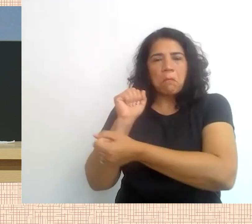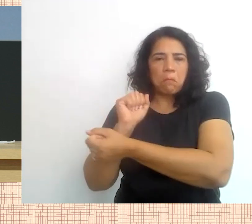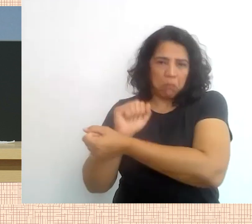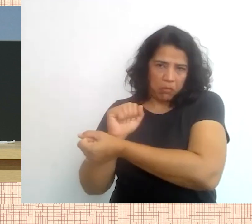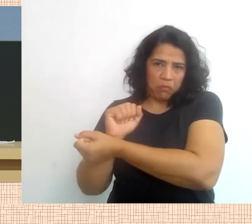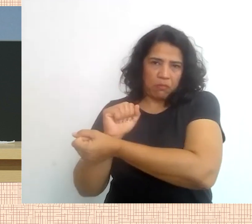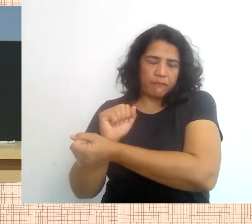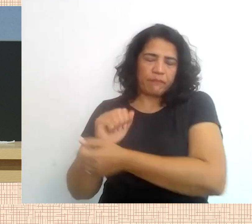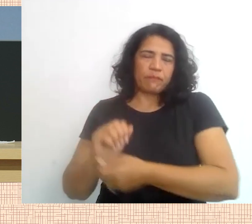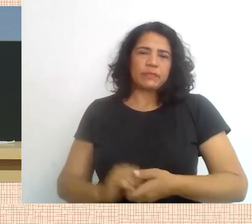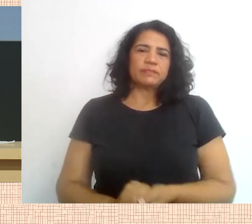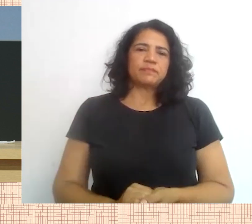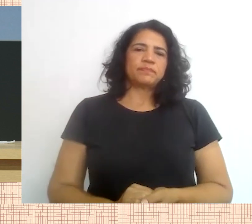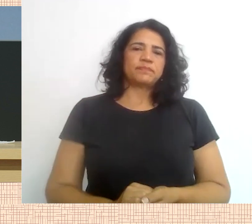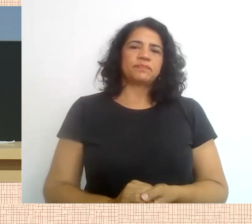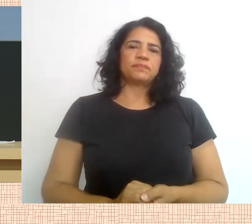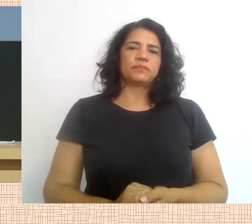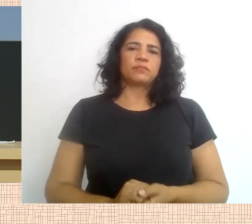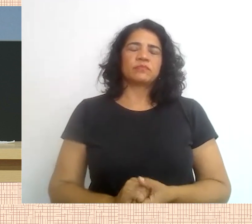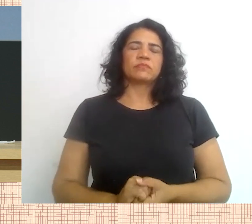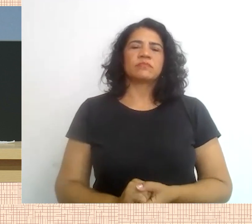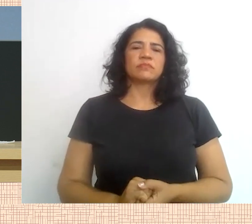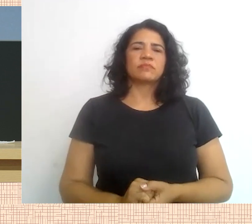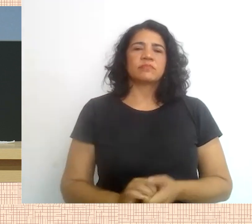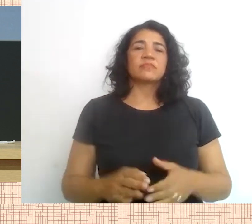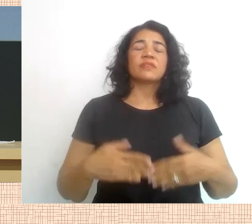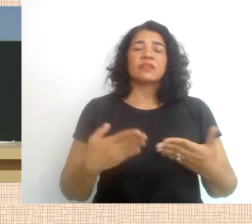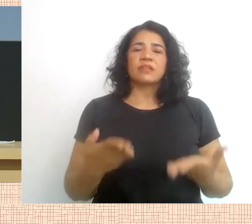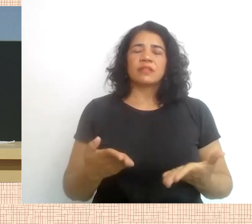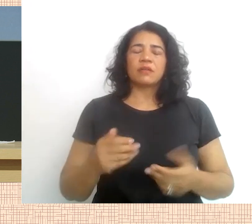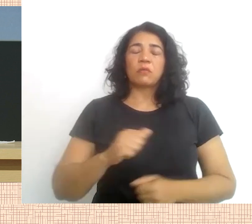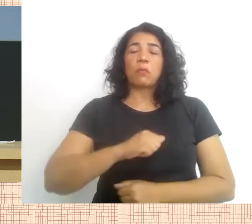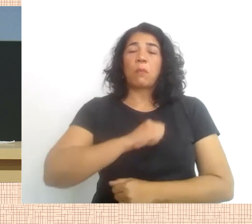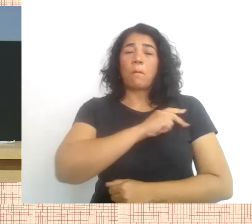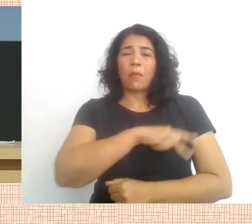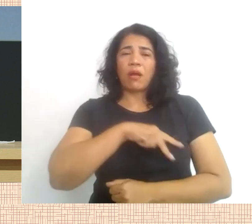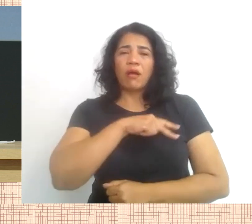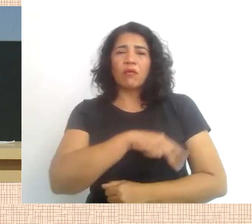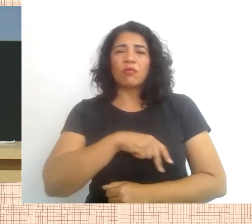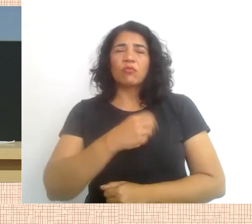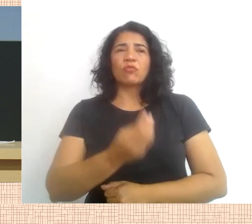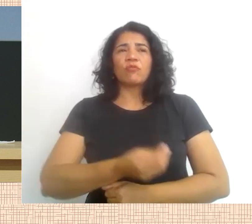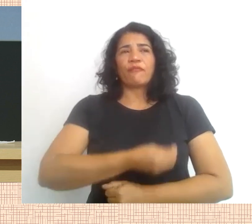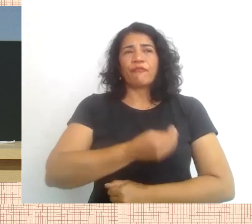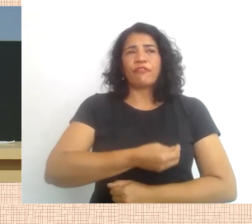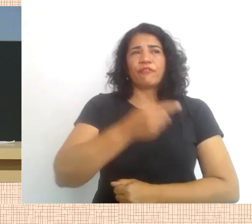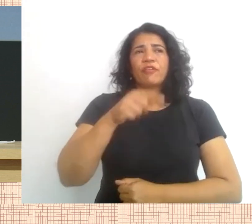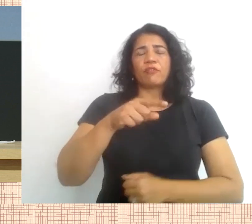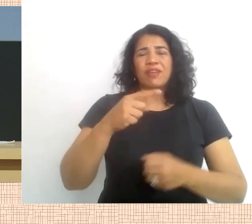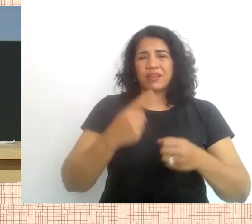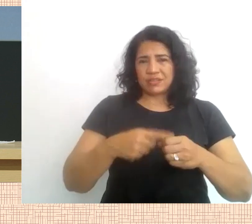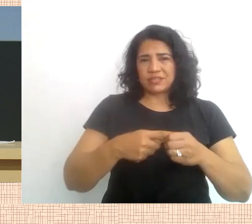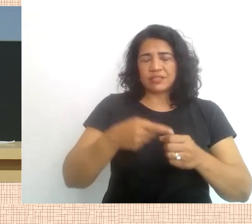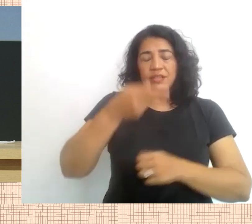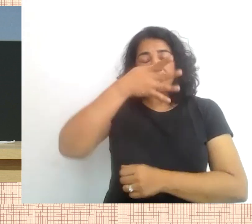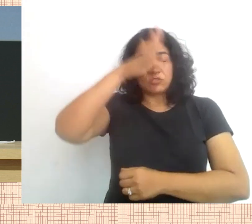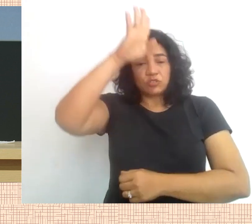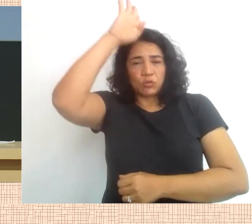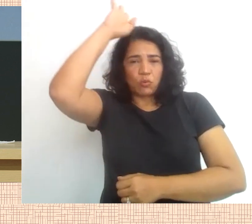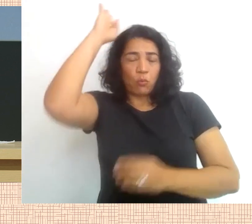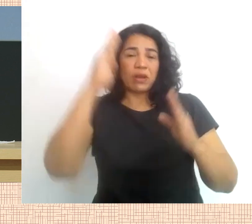guarda pretoriana. Isso está em Atos 28, dá uma olhadinha, vamos, só para